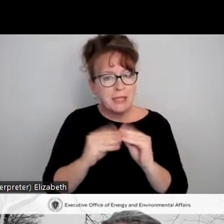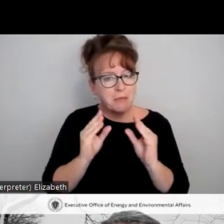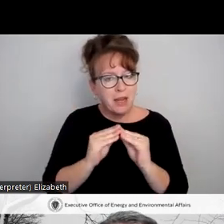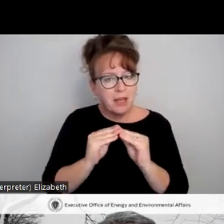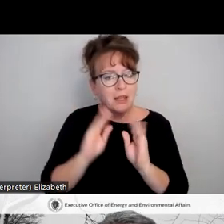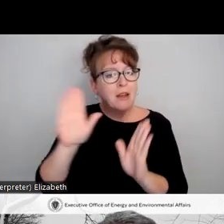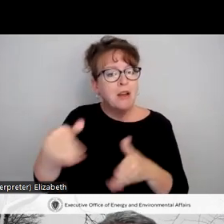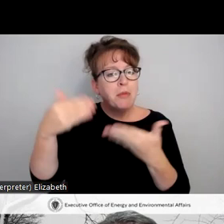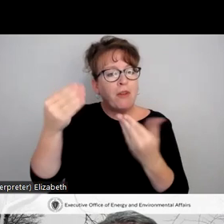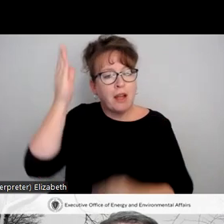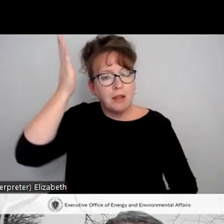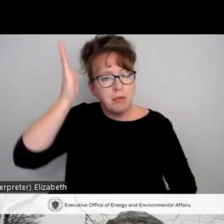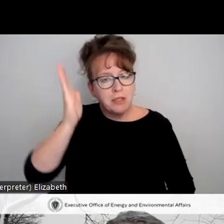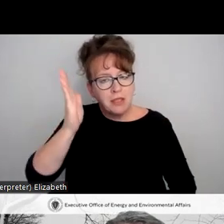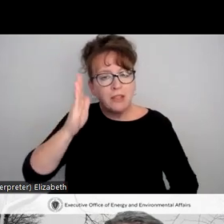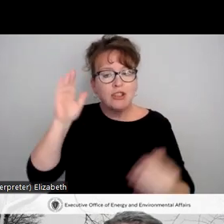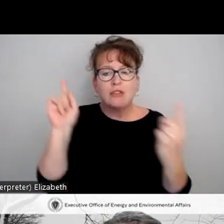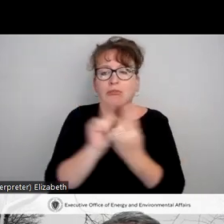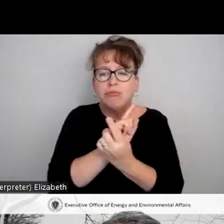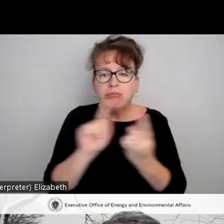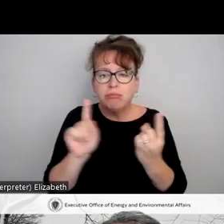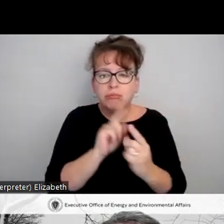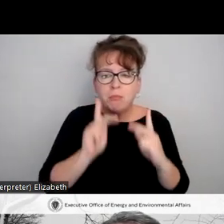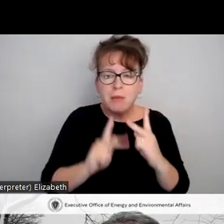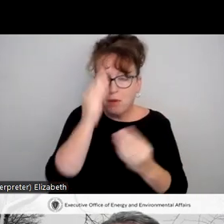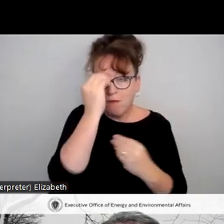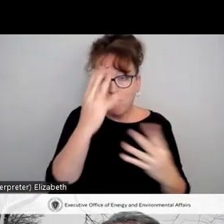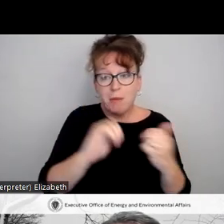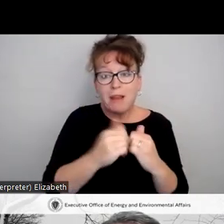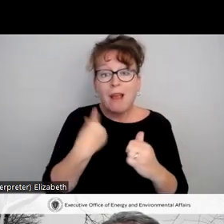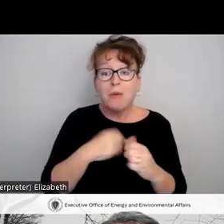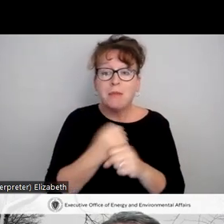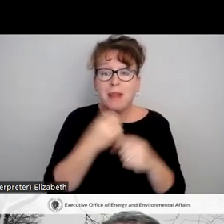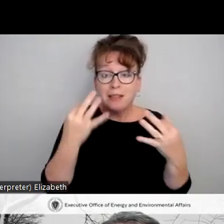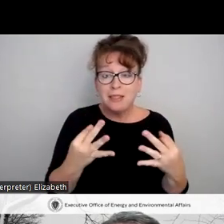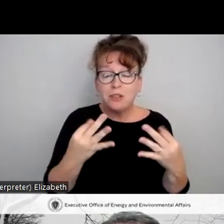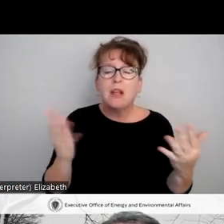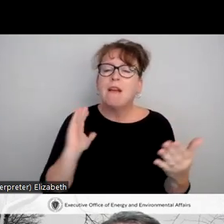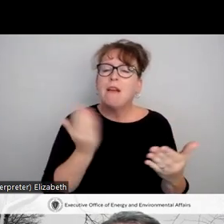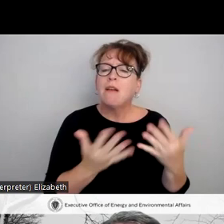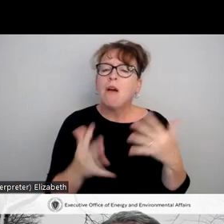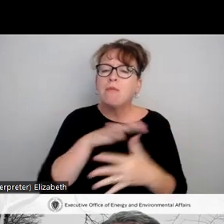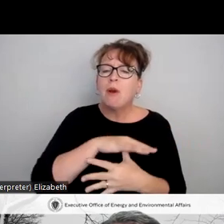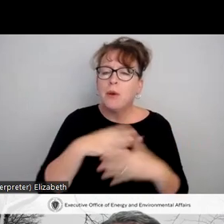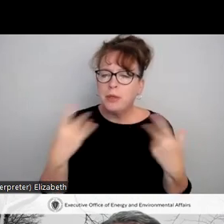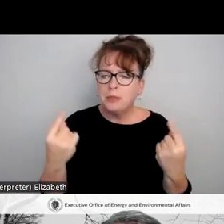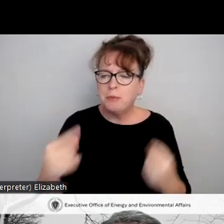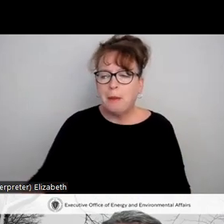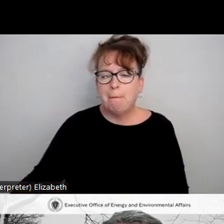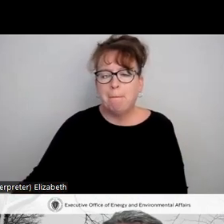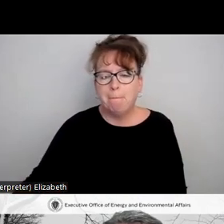audiencias estamos hablando con persona de cómo es que tomamos decisiones y cómo es que podemos